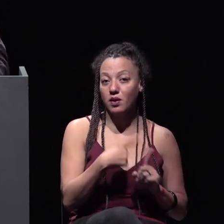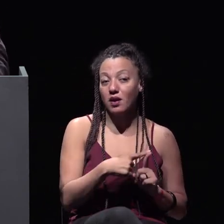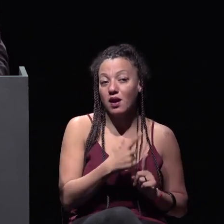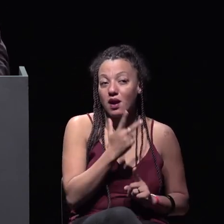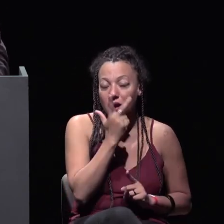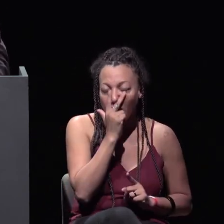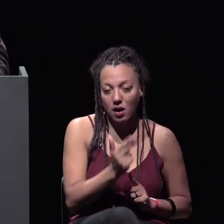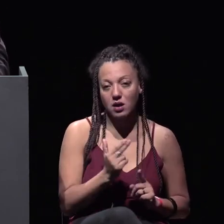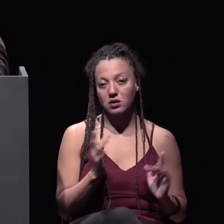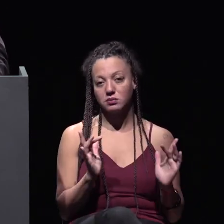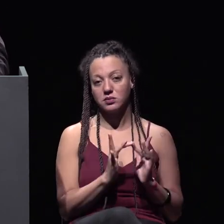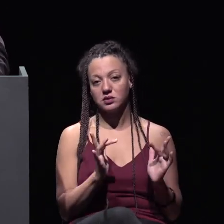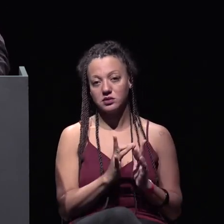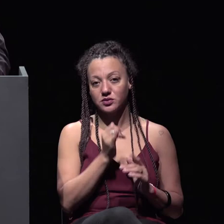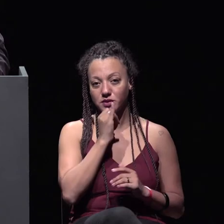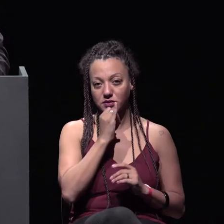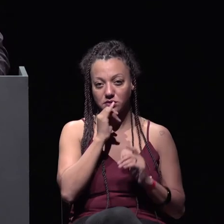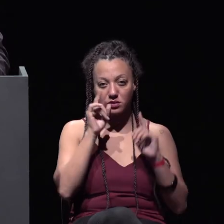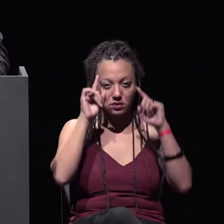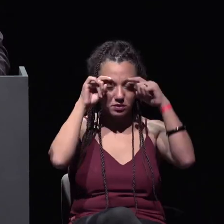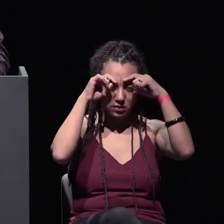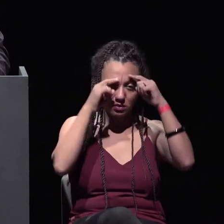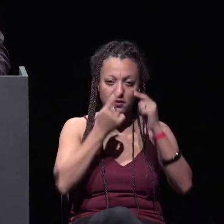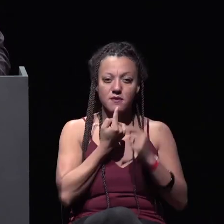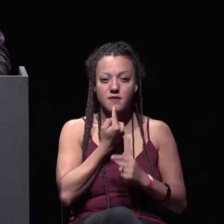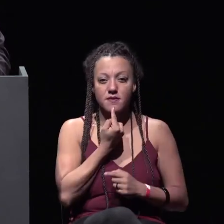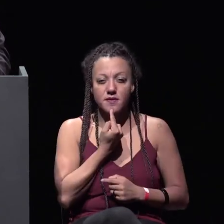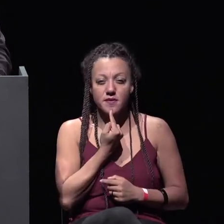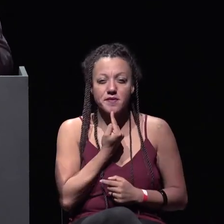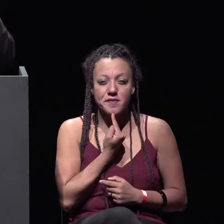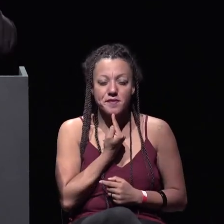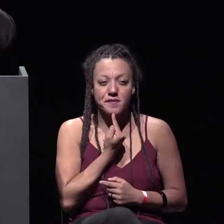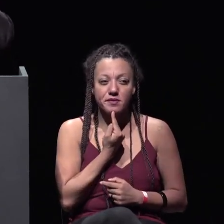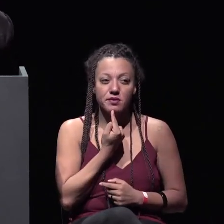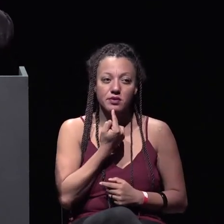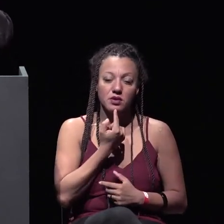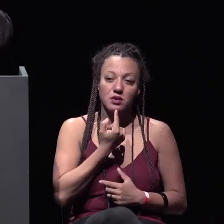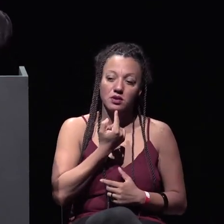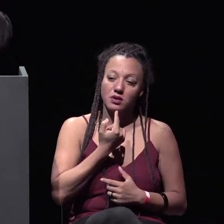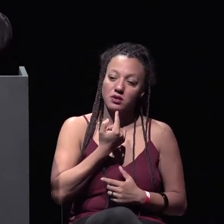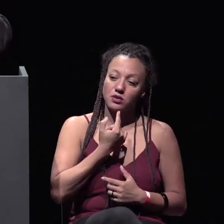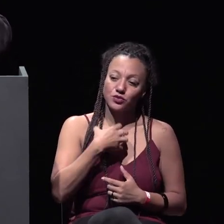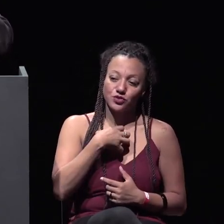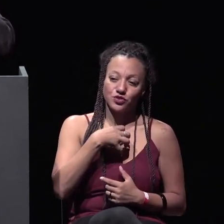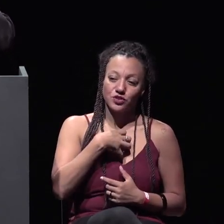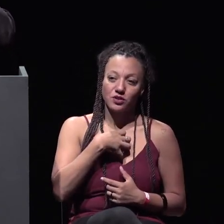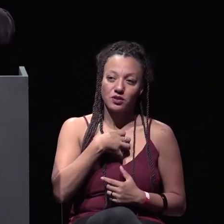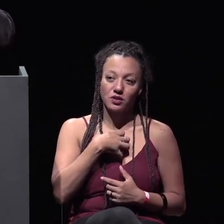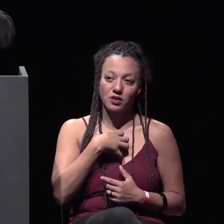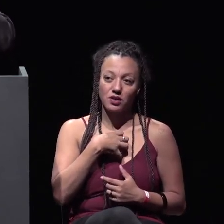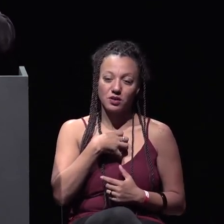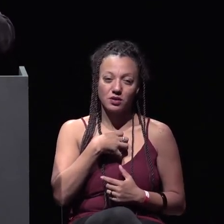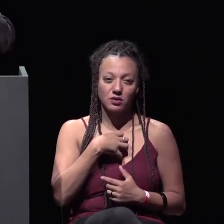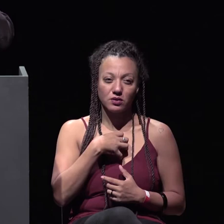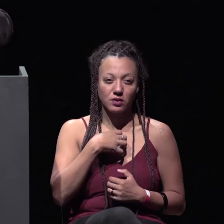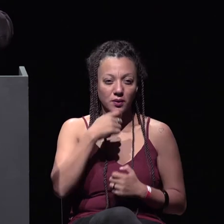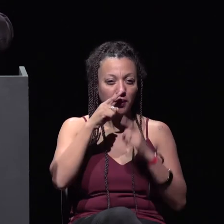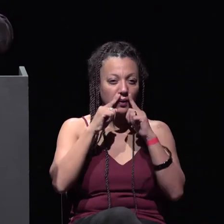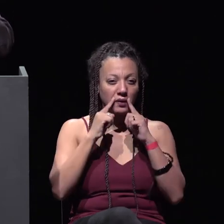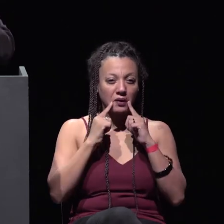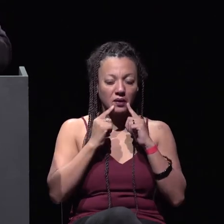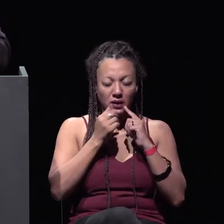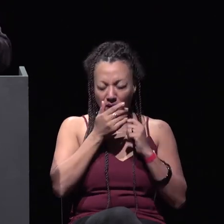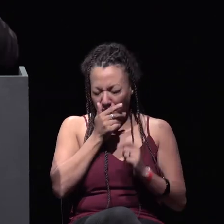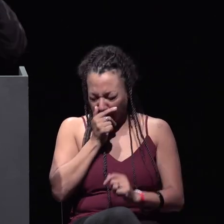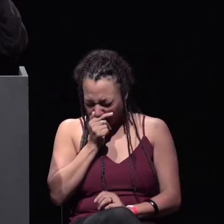famoso a sobrancelha e ver o que este dividido em uma cova a maneira com que saem com que caio bigode do